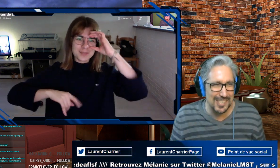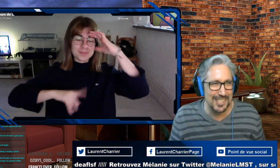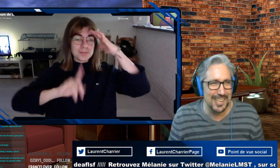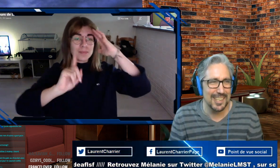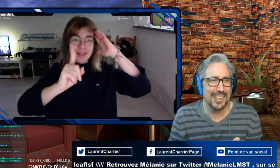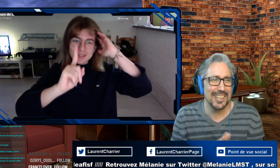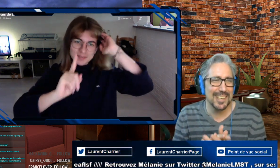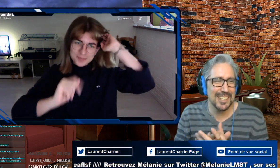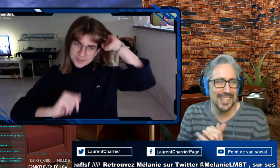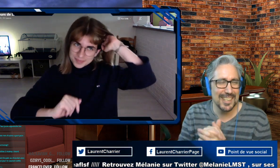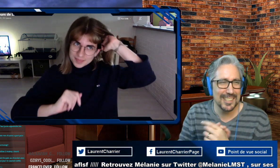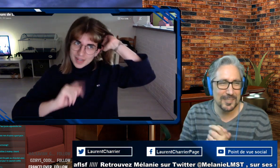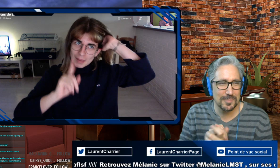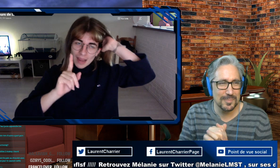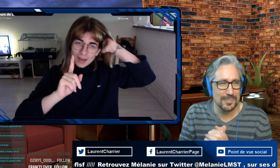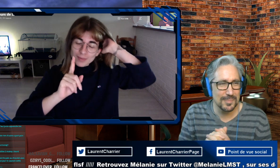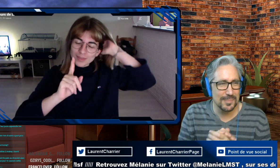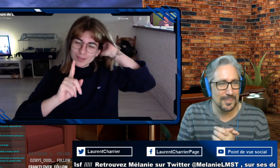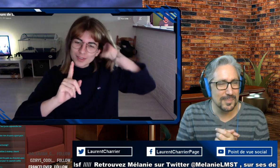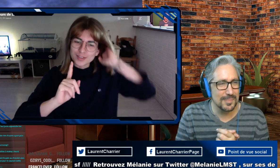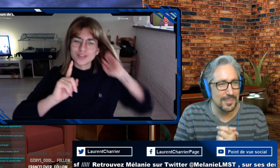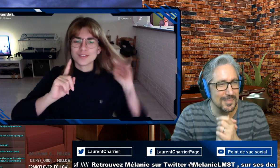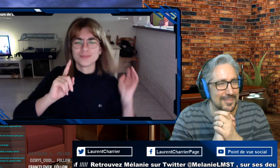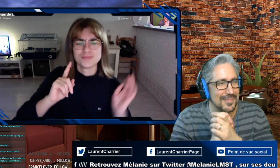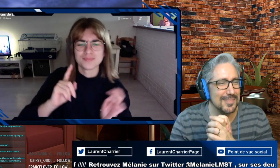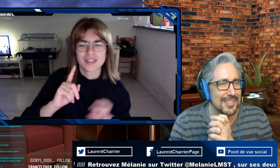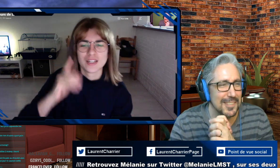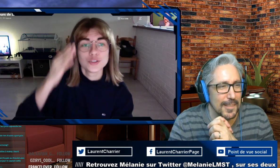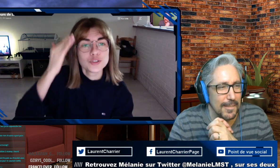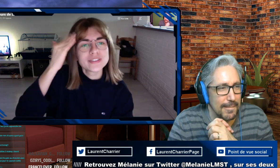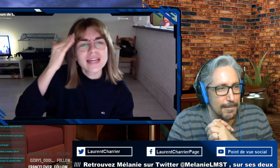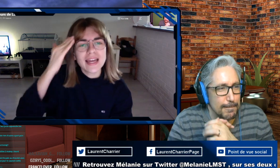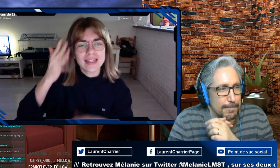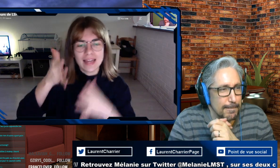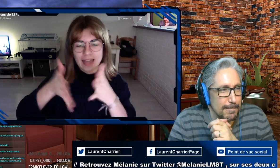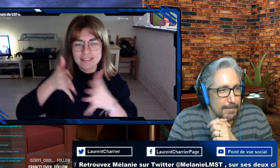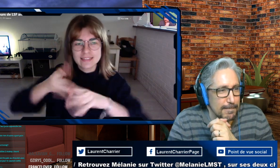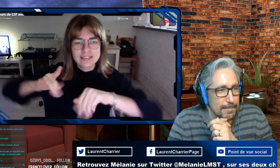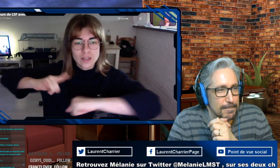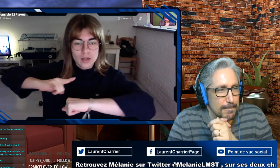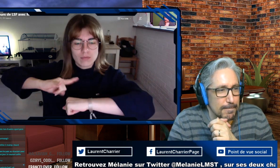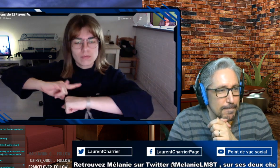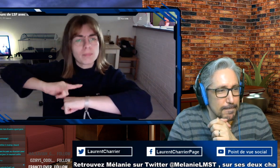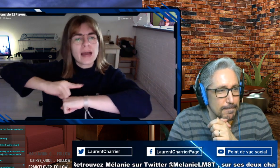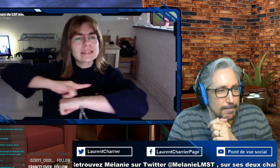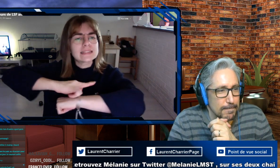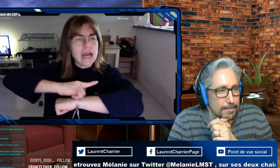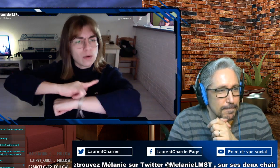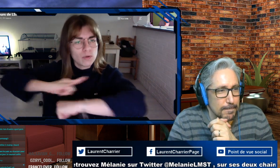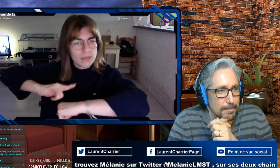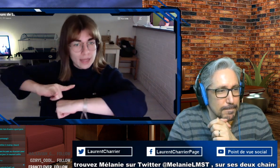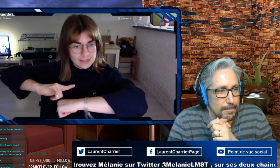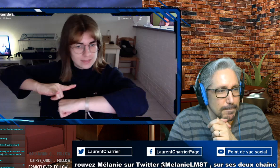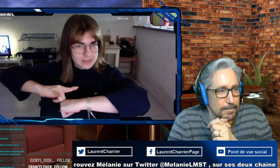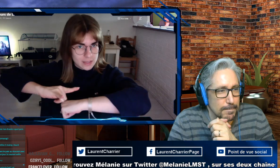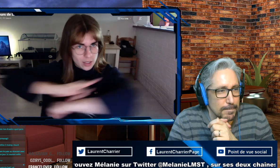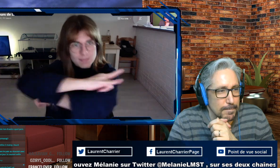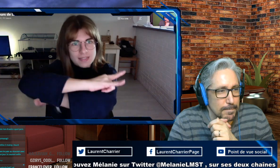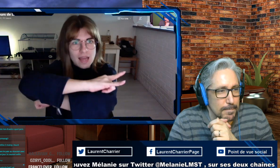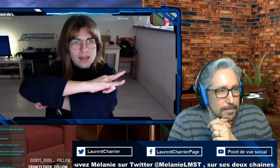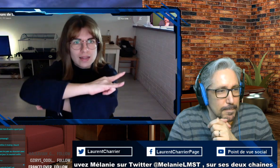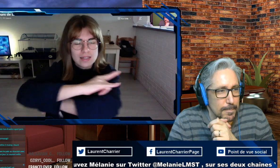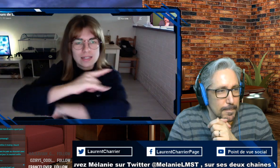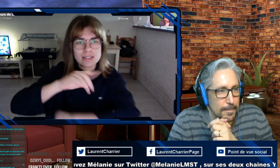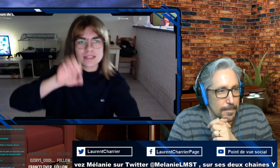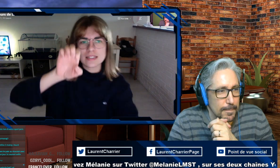comme dans le film de Walt Disney. Par contre, je sais aussi. Pas escargot, mais un signe comme